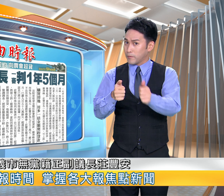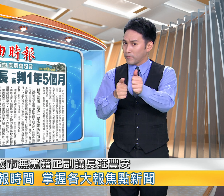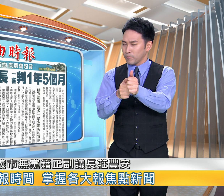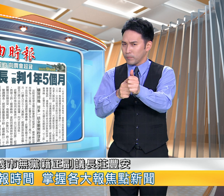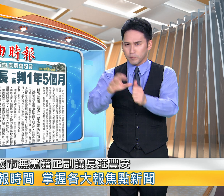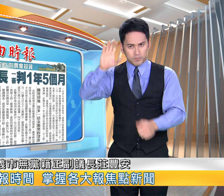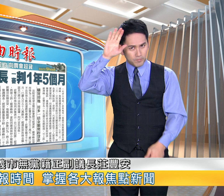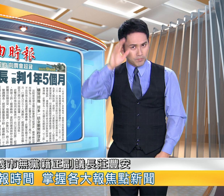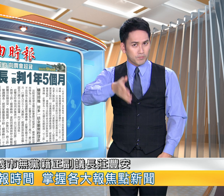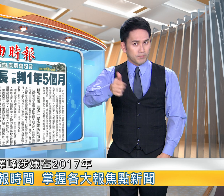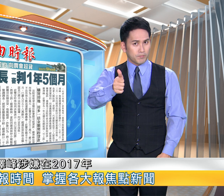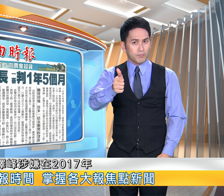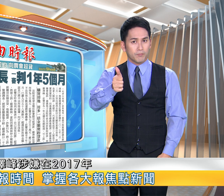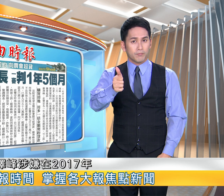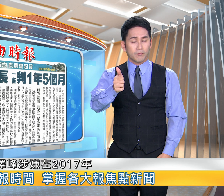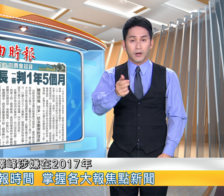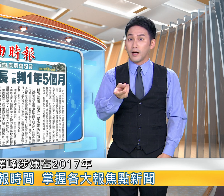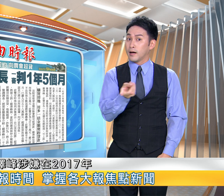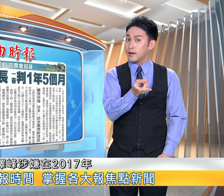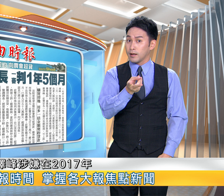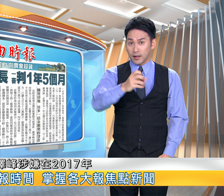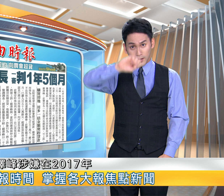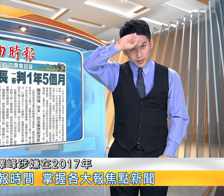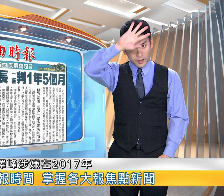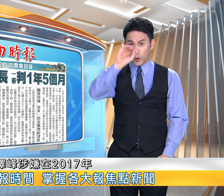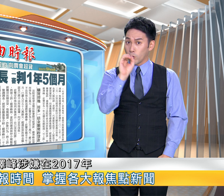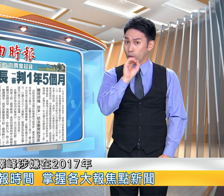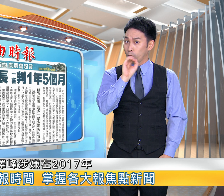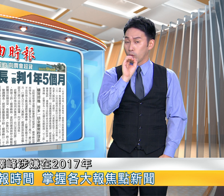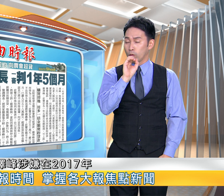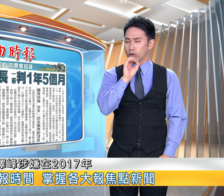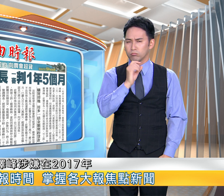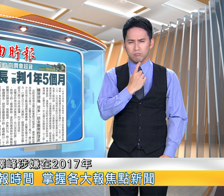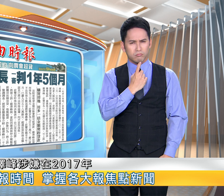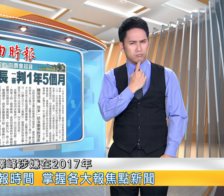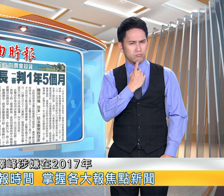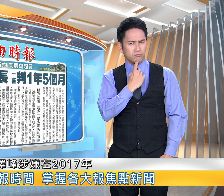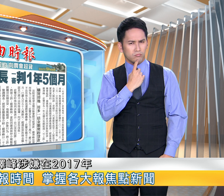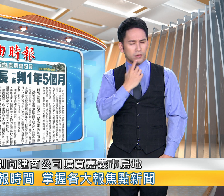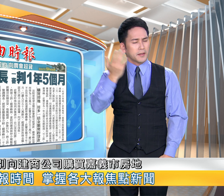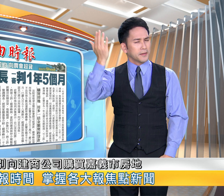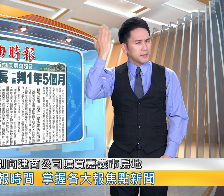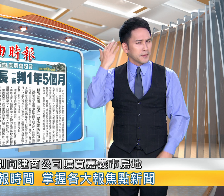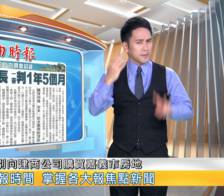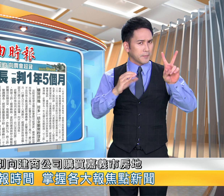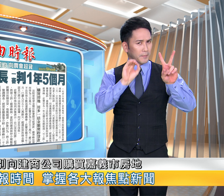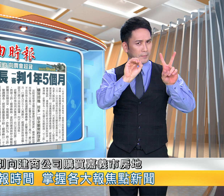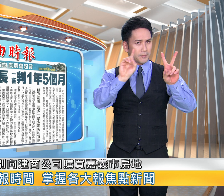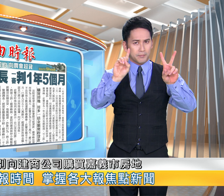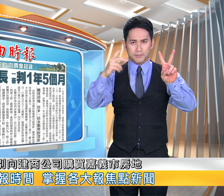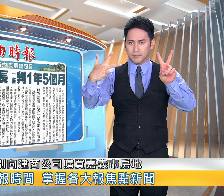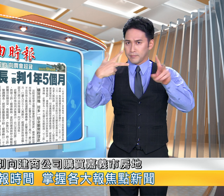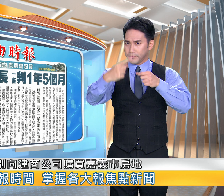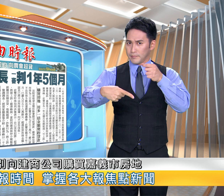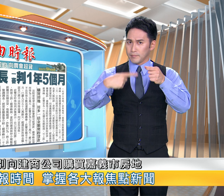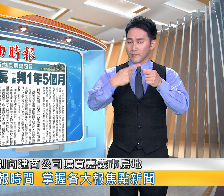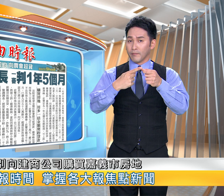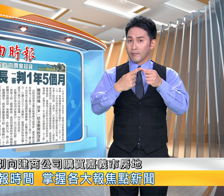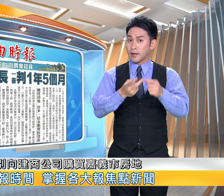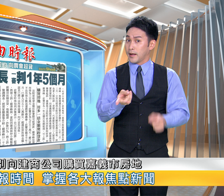庄丰安、苏泽峰涉嫌在2017年分别向建商公司购买